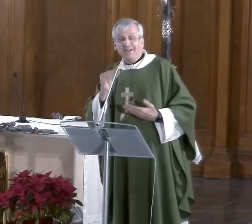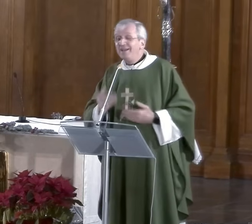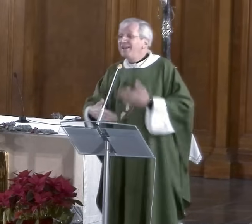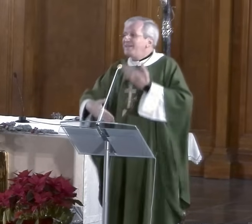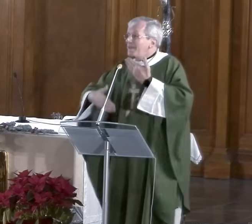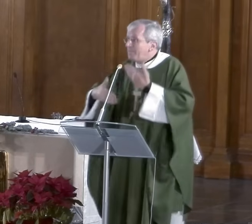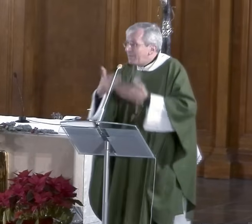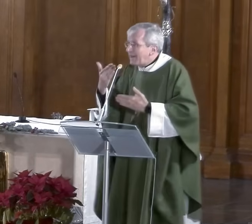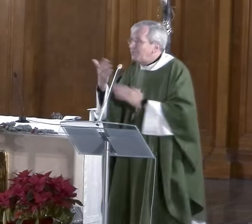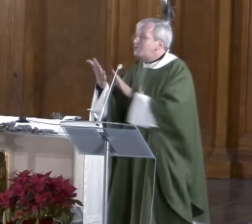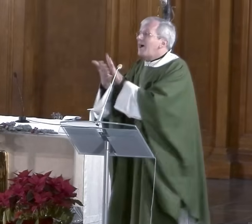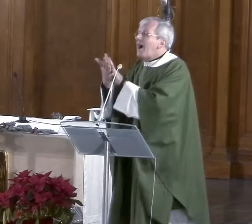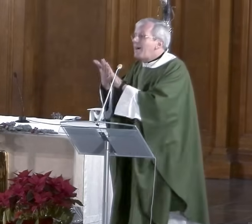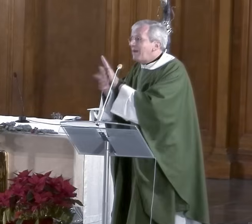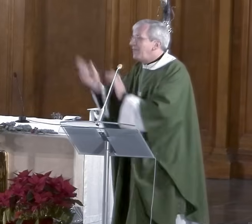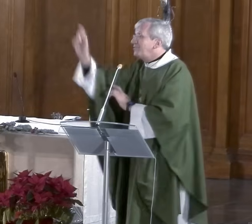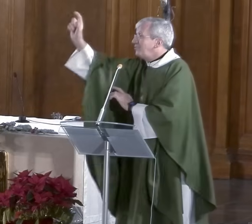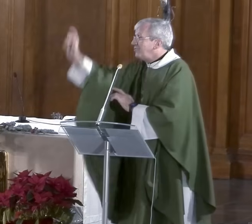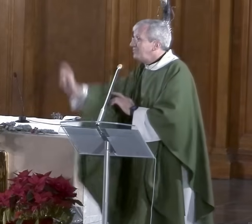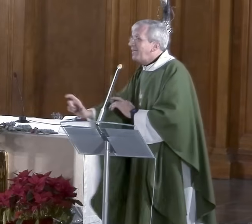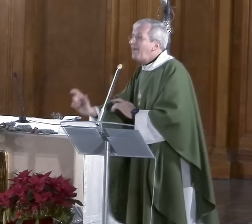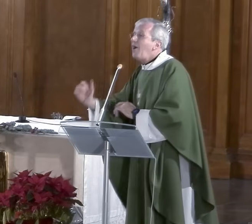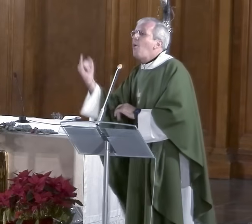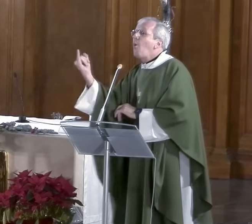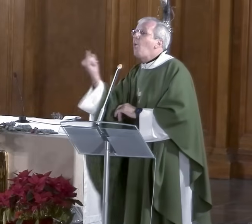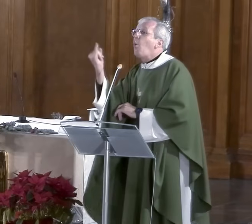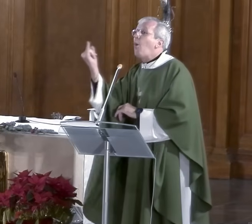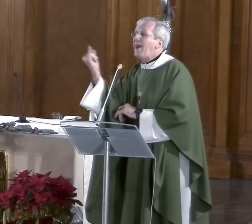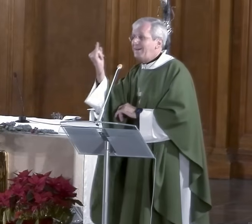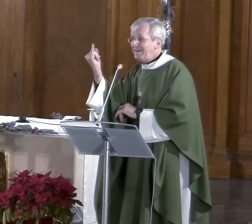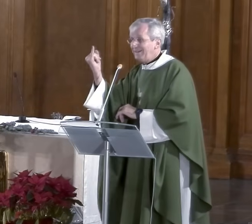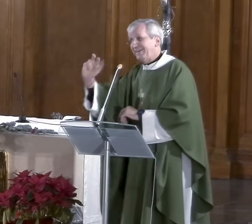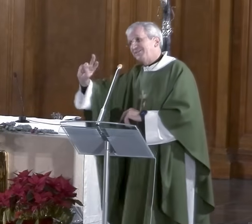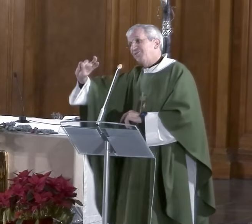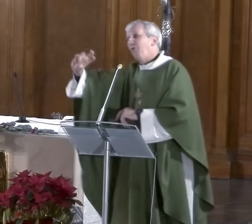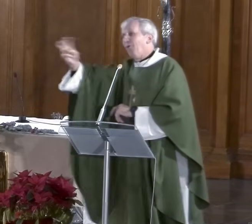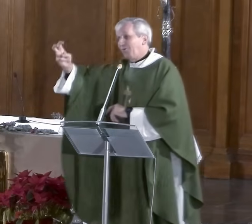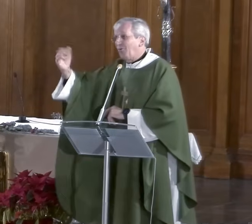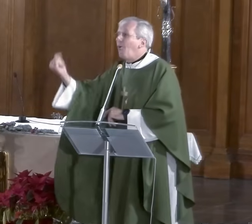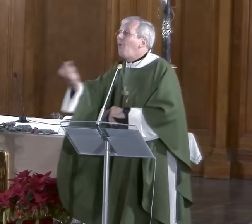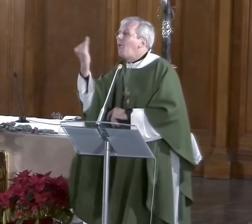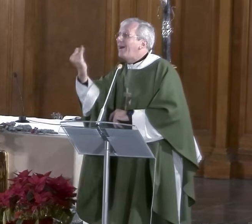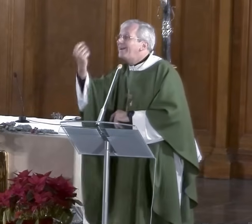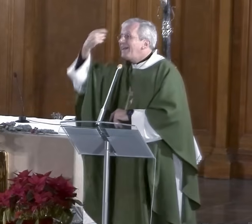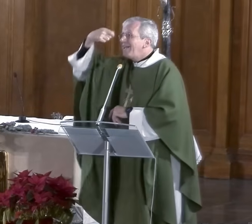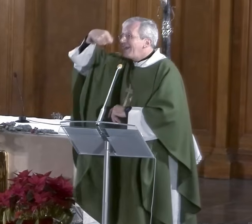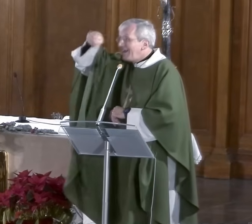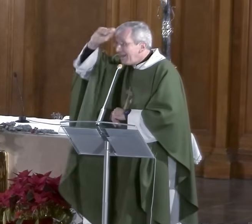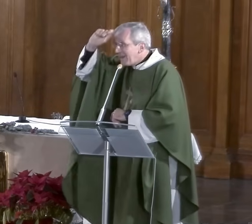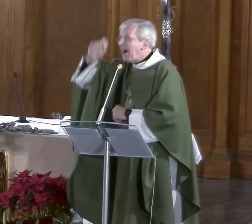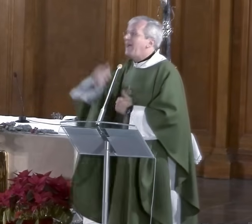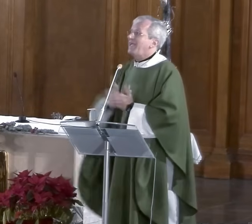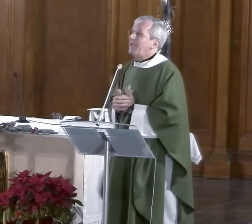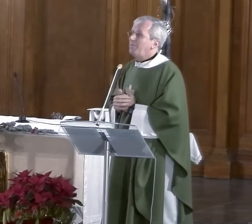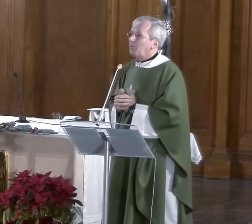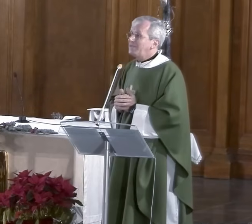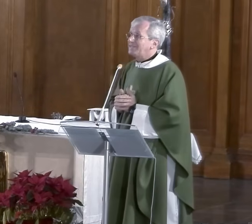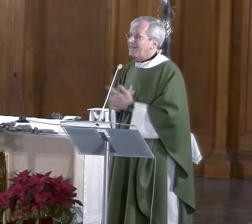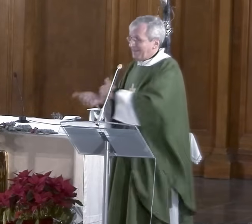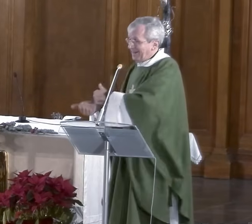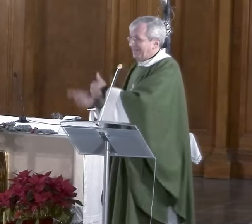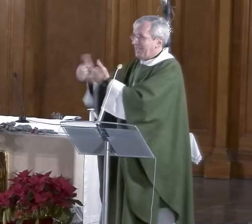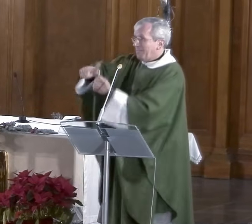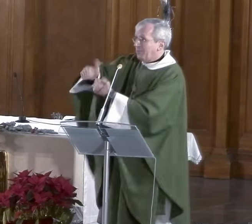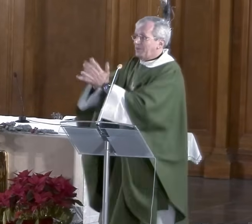Juan y empezamos hablando de Juan, que es otro Juan, el